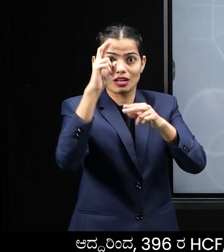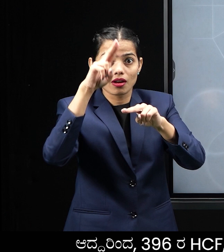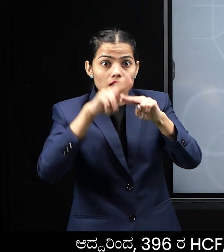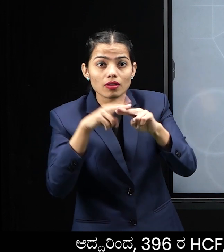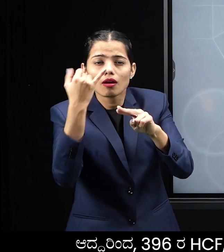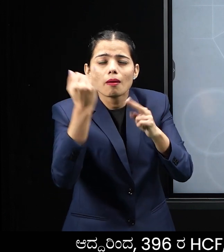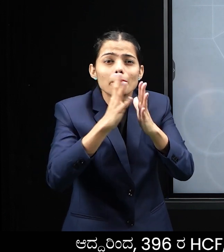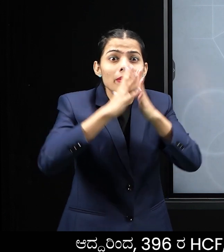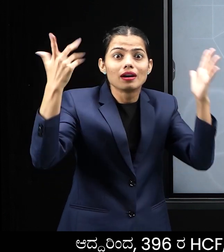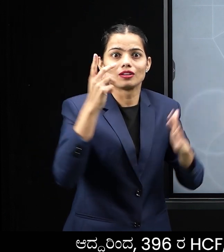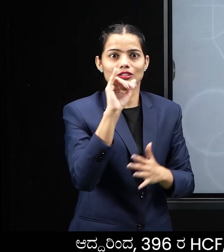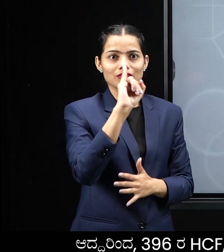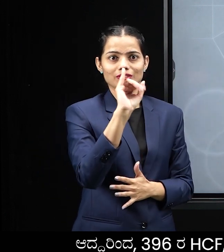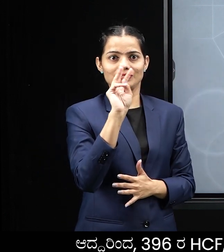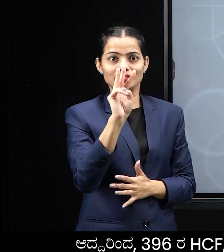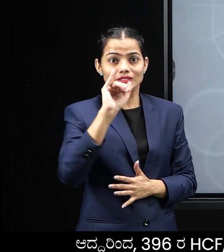36ರ HCF ಅನ್ನು ಕಂಡುಹಿಡಿಯಲು